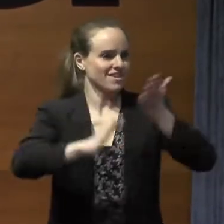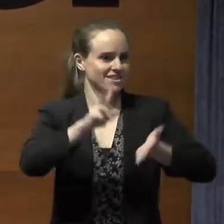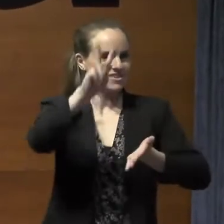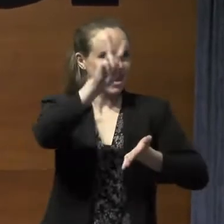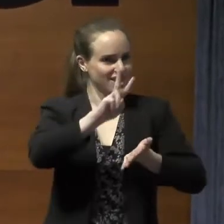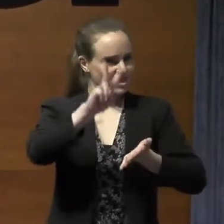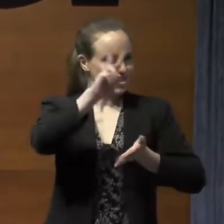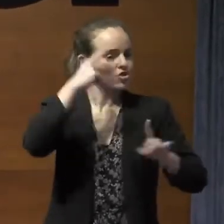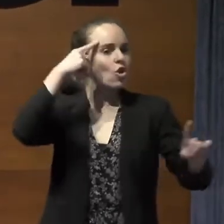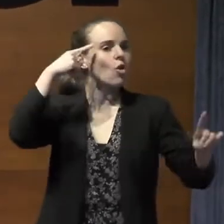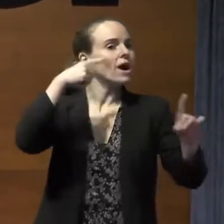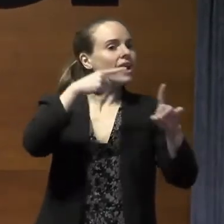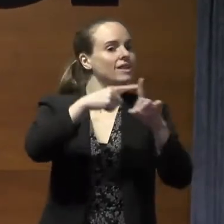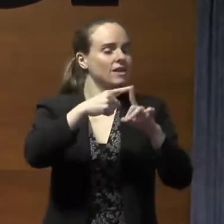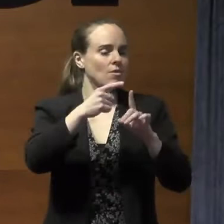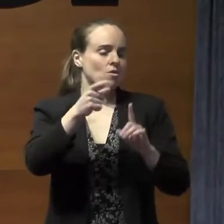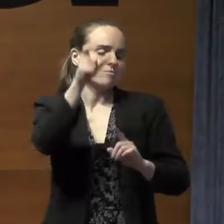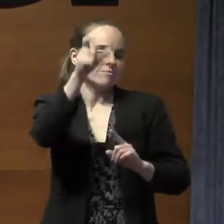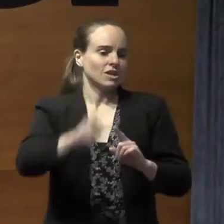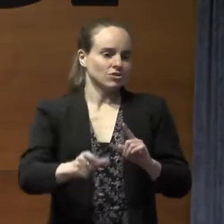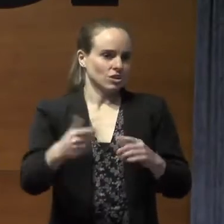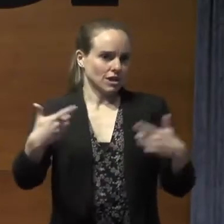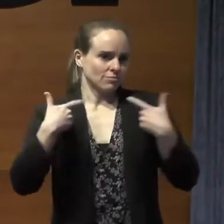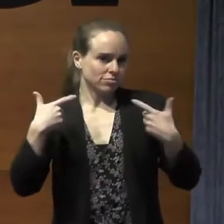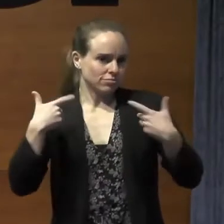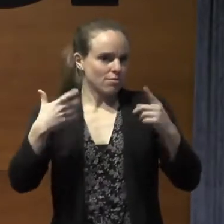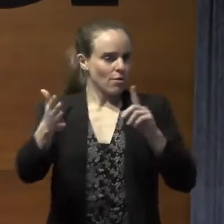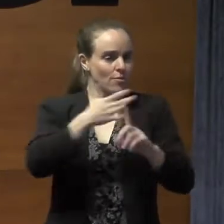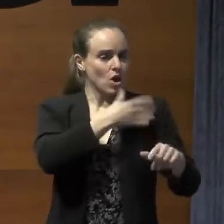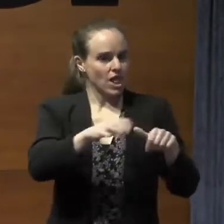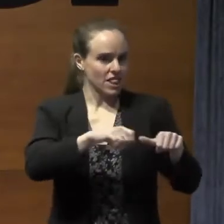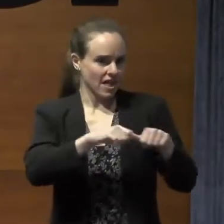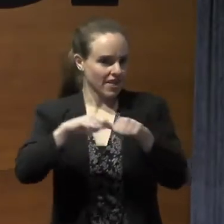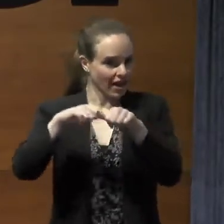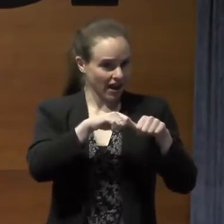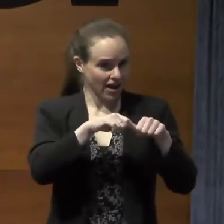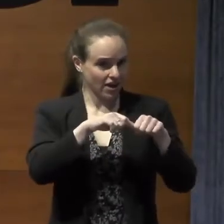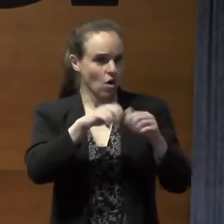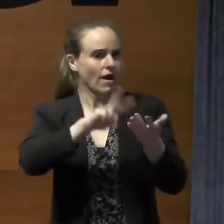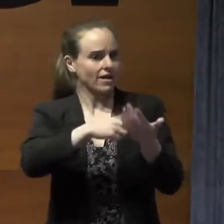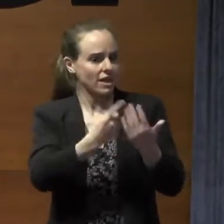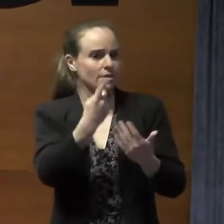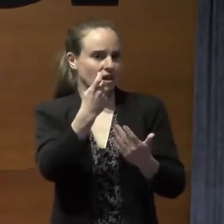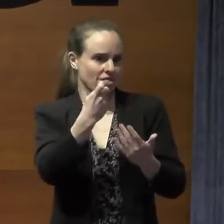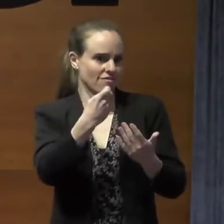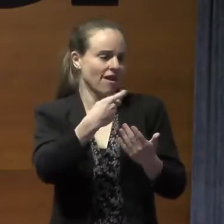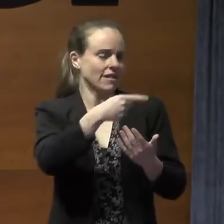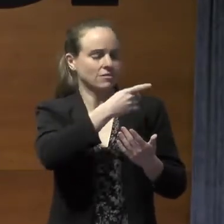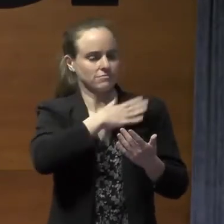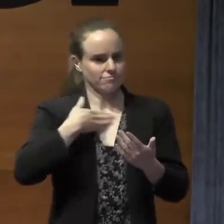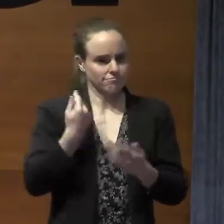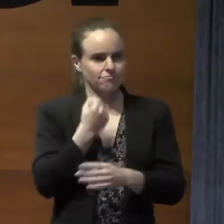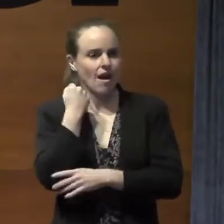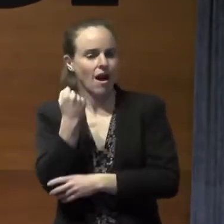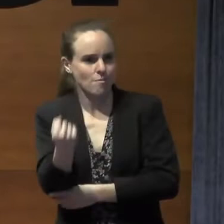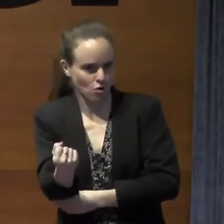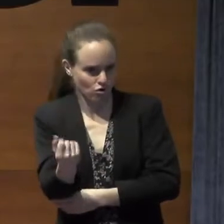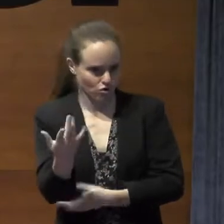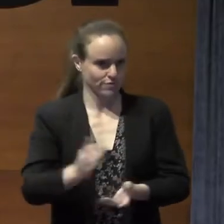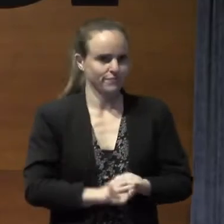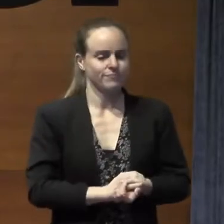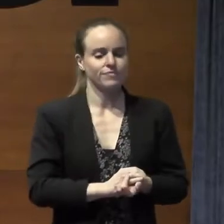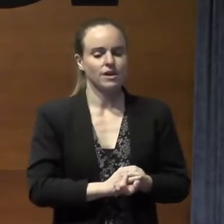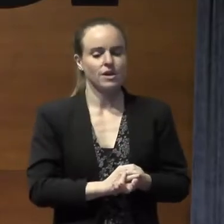de apoyo a las víctimas de violencia de género en situaciones mediadas por intérprete.